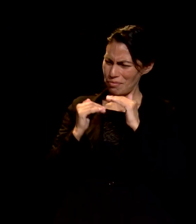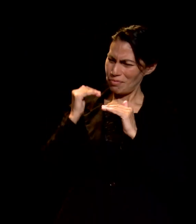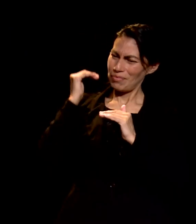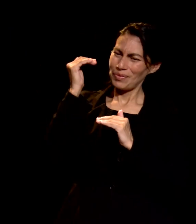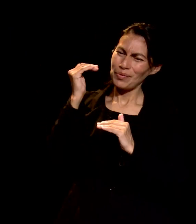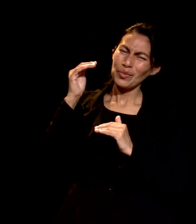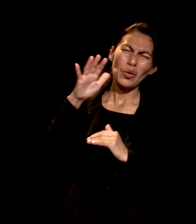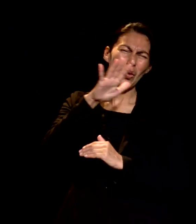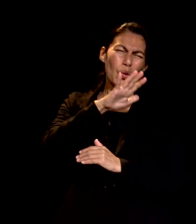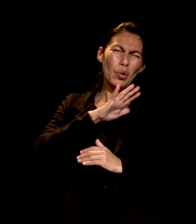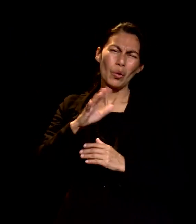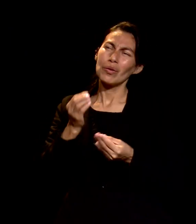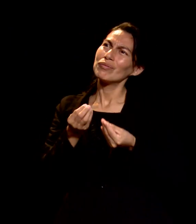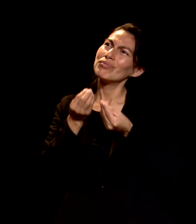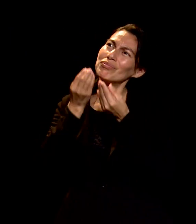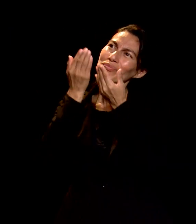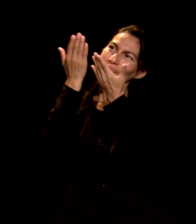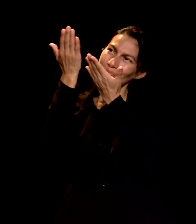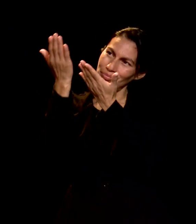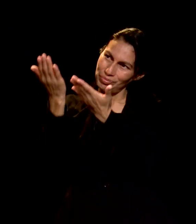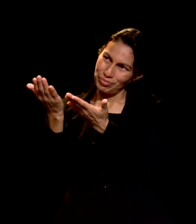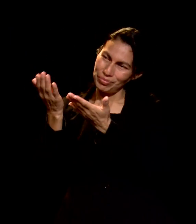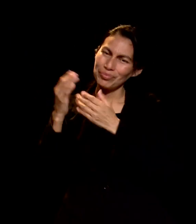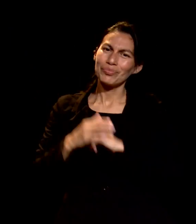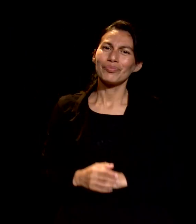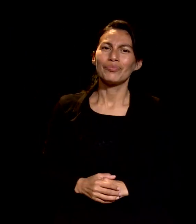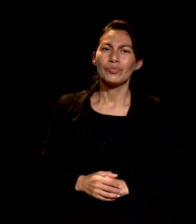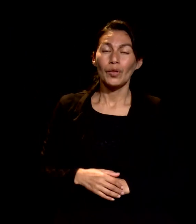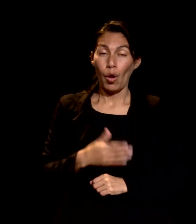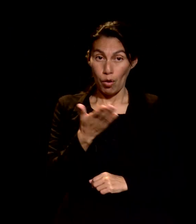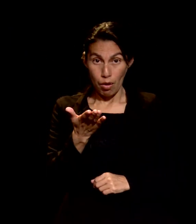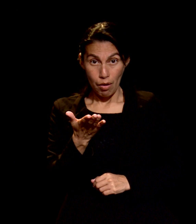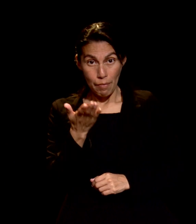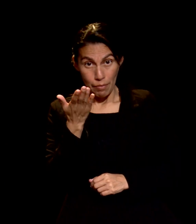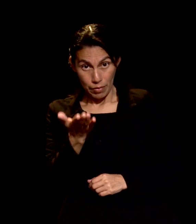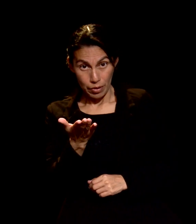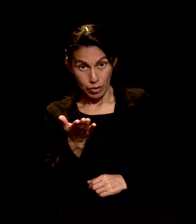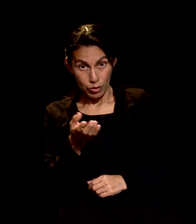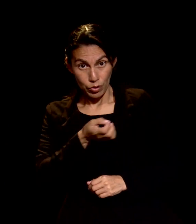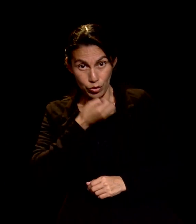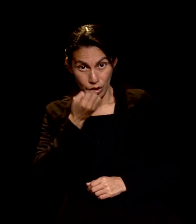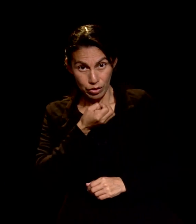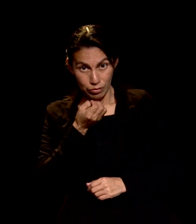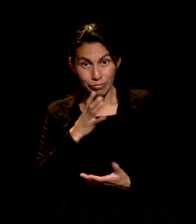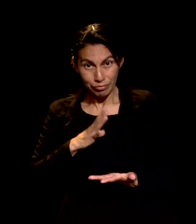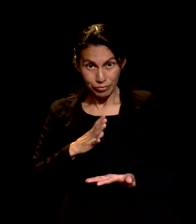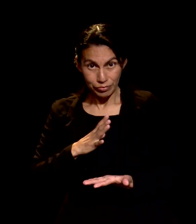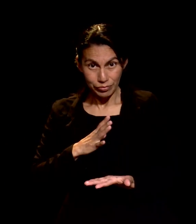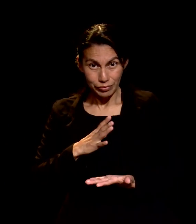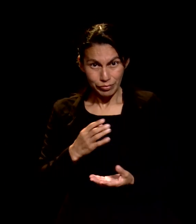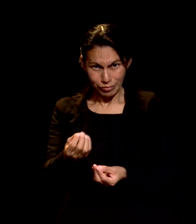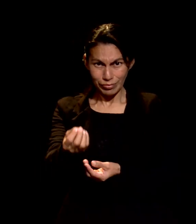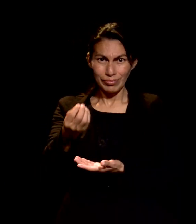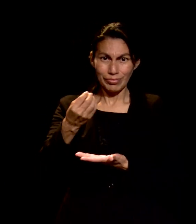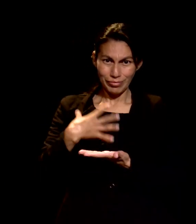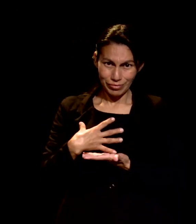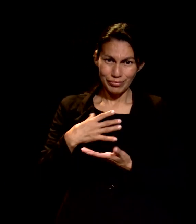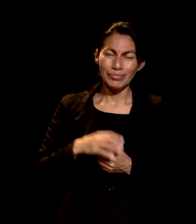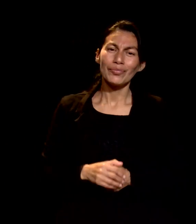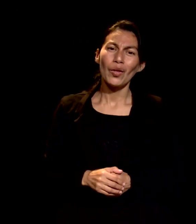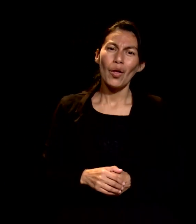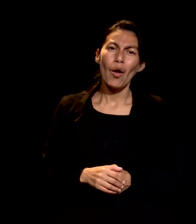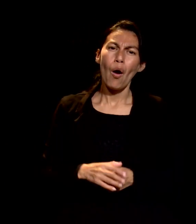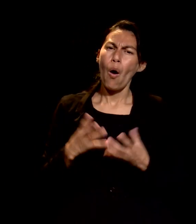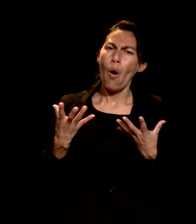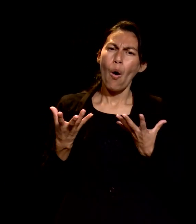honores que pudiéramos darles. También envíen sus pedidos de oración para que juntos, junto con